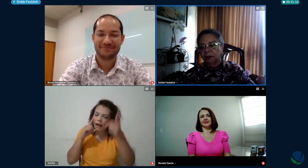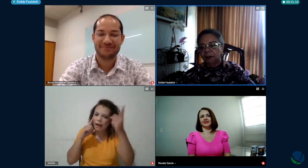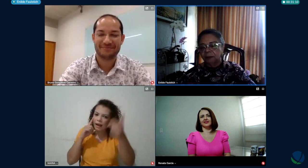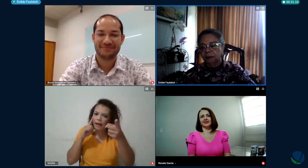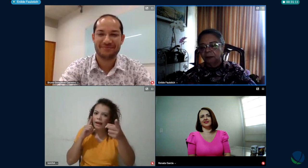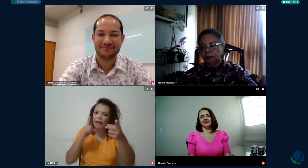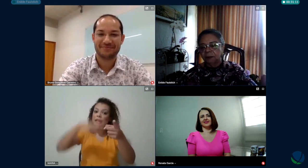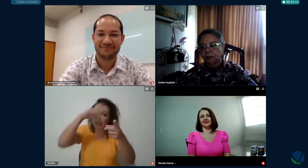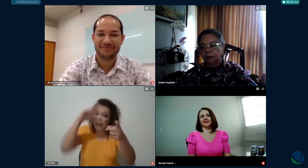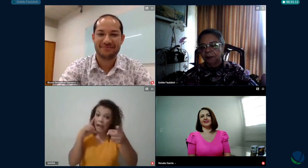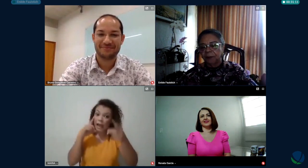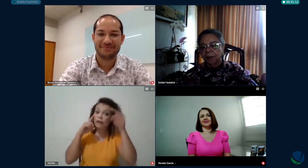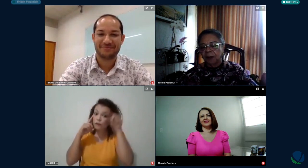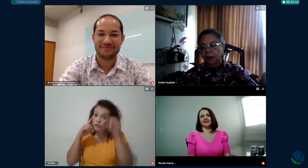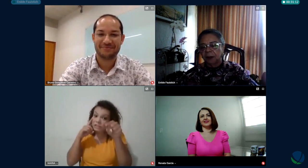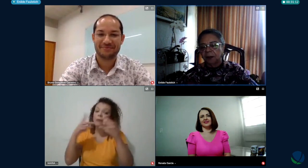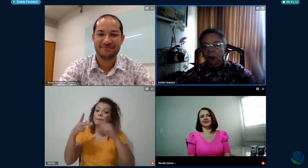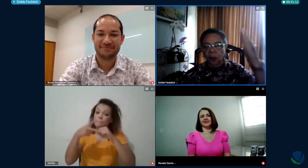pós-graduação.